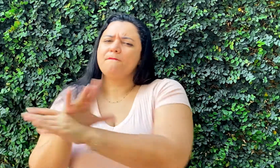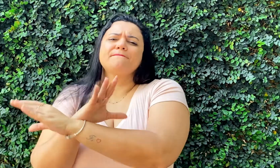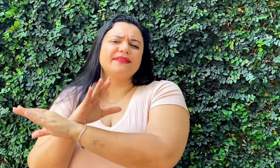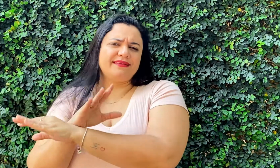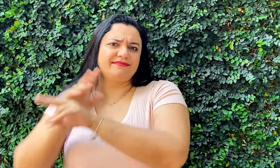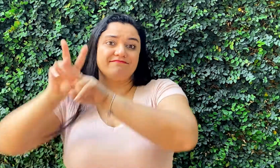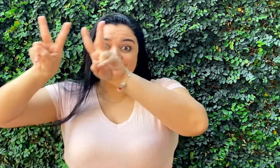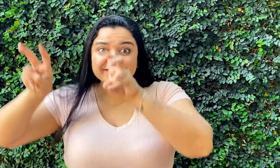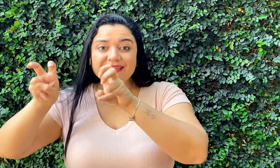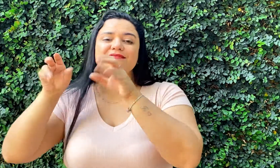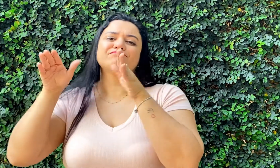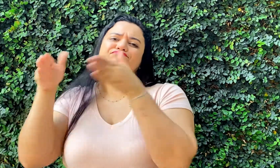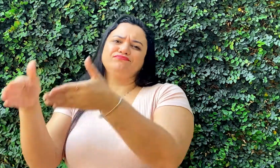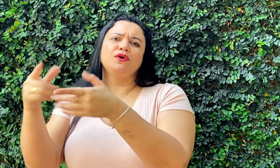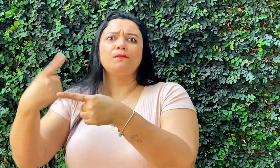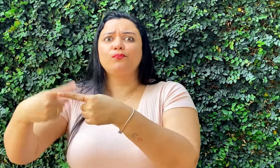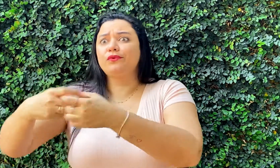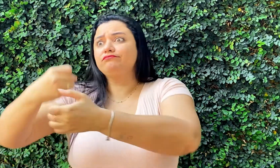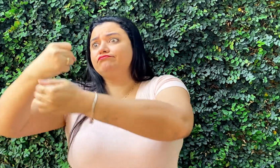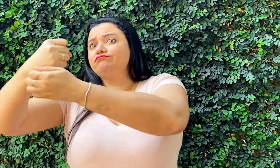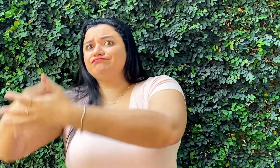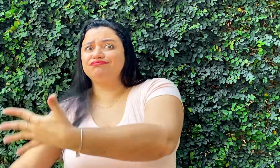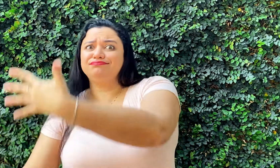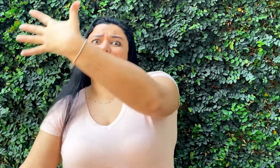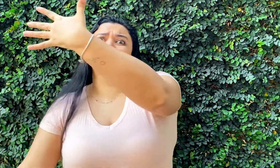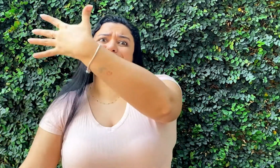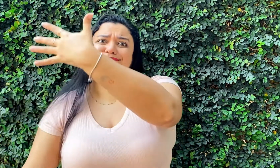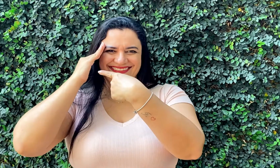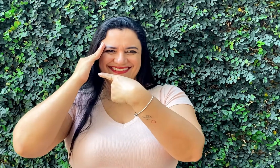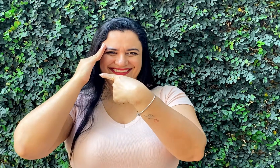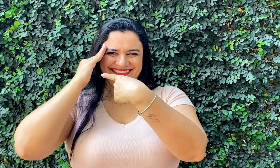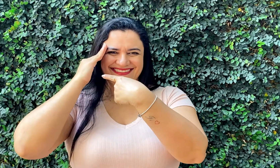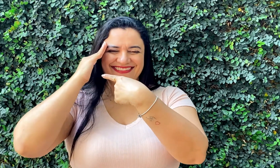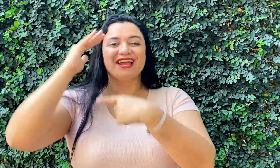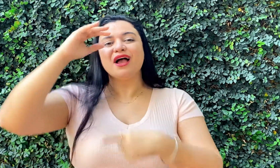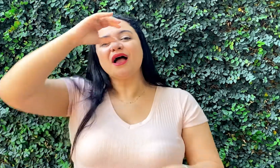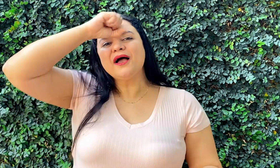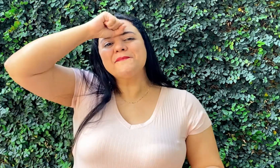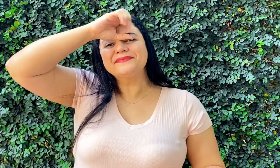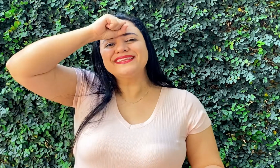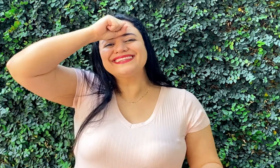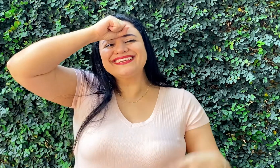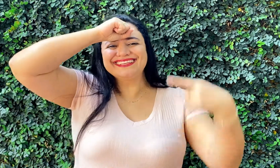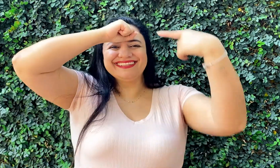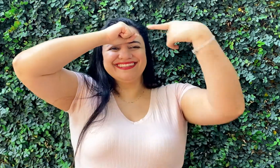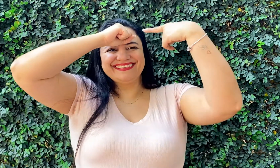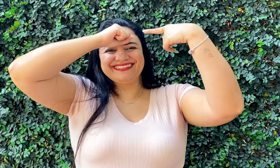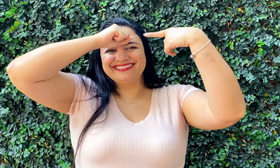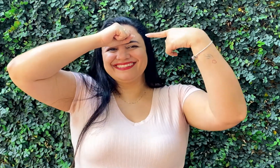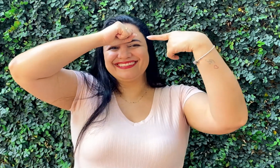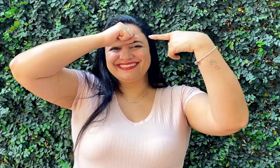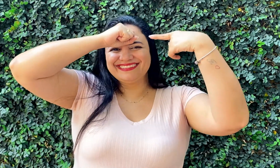se desenvolver melhor. Na terceira aula, iremos tratar sobre os tipos de